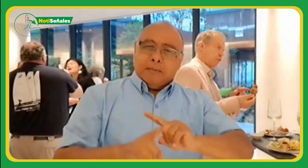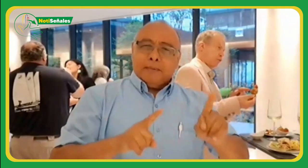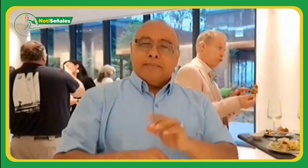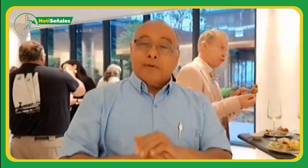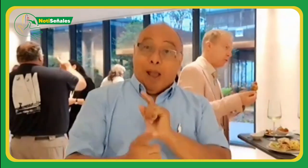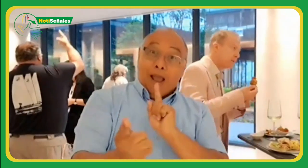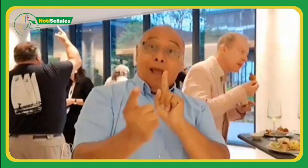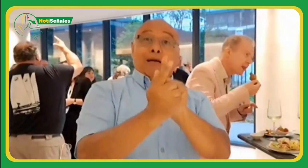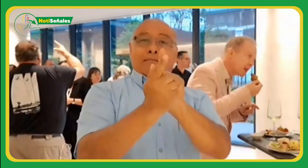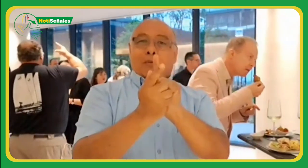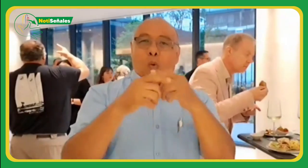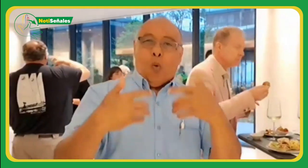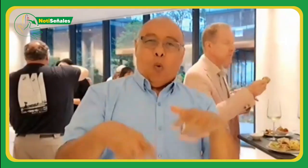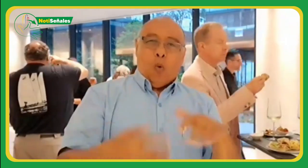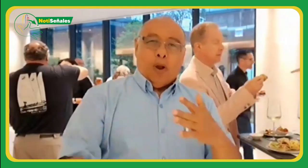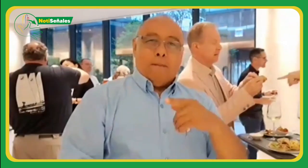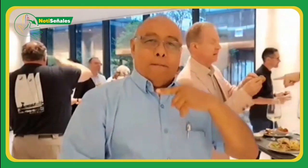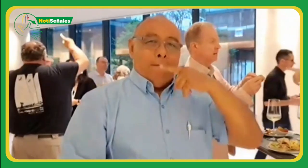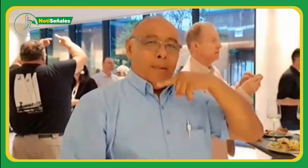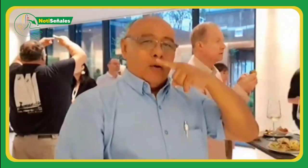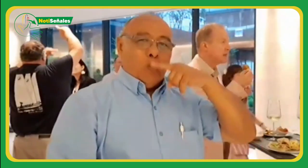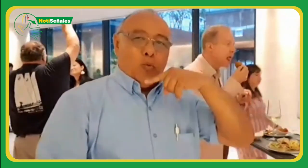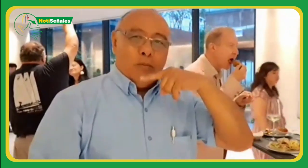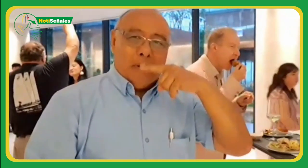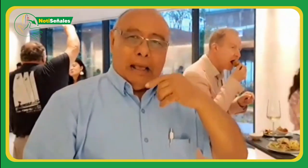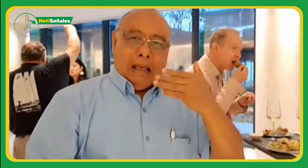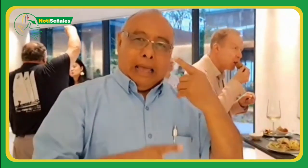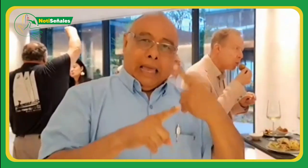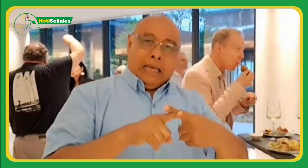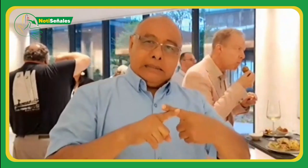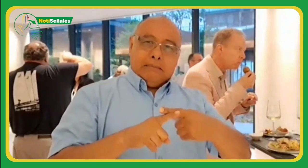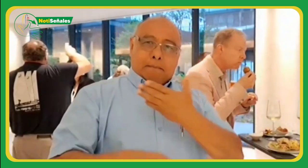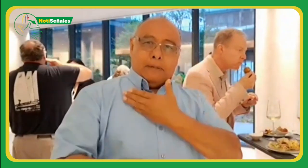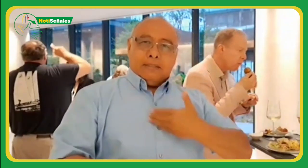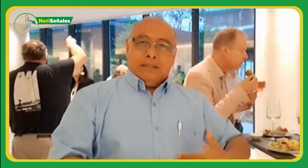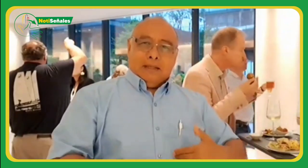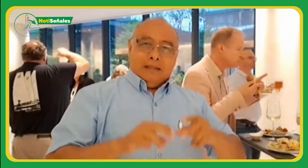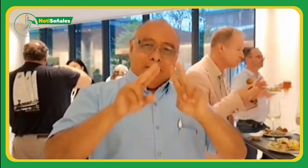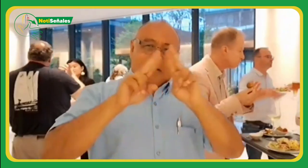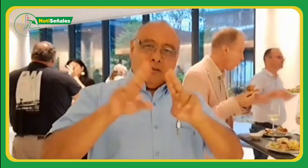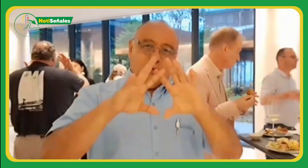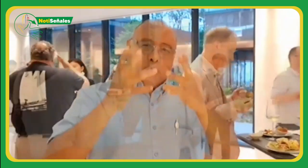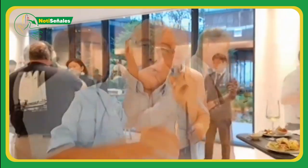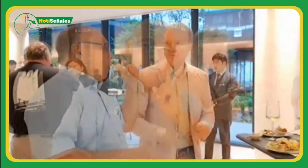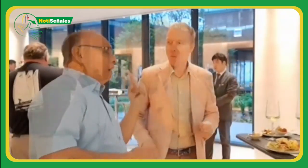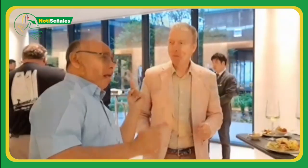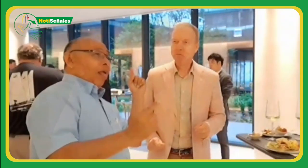que tuvimos representación allí además puede encontrarme con Marcus expresidente de la federación mundial de